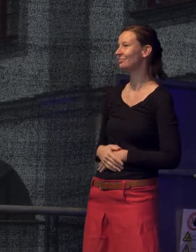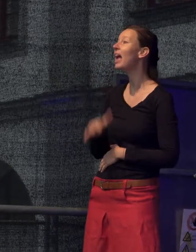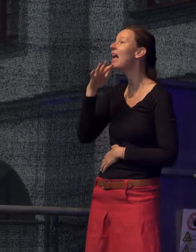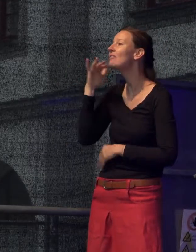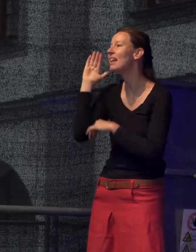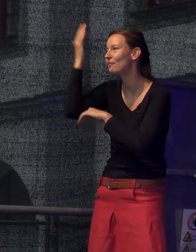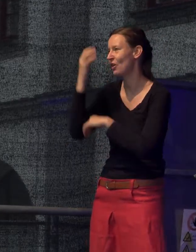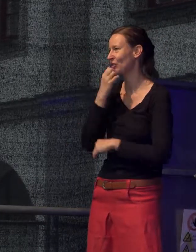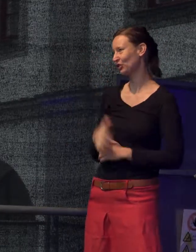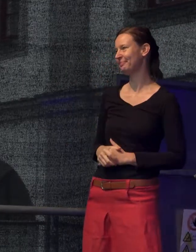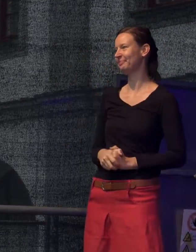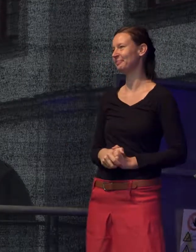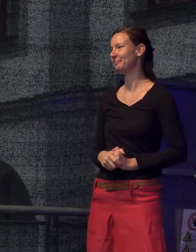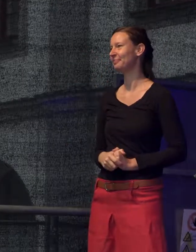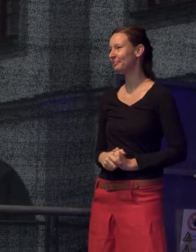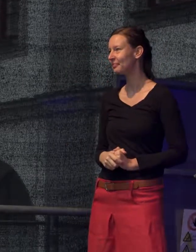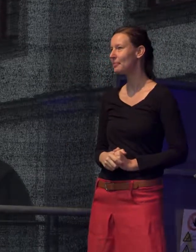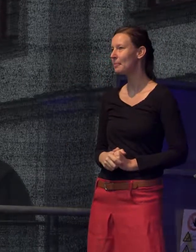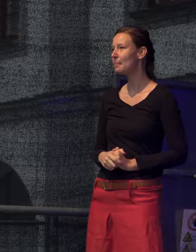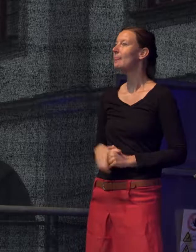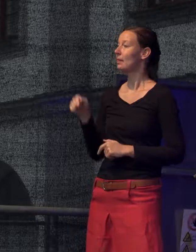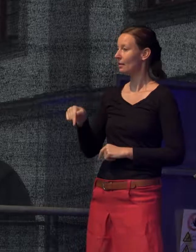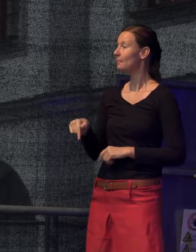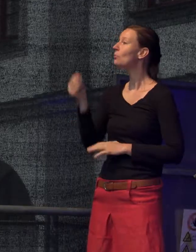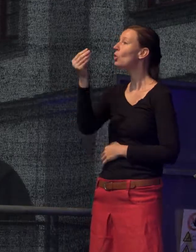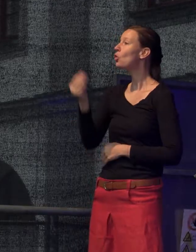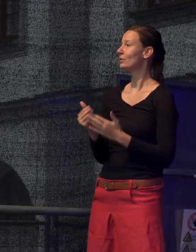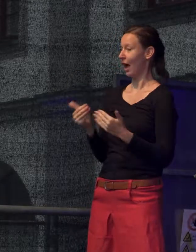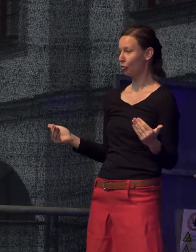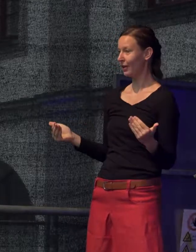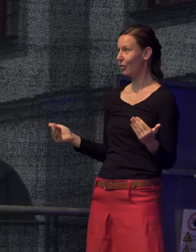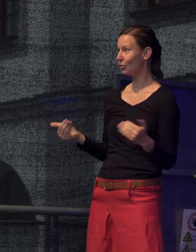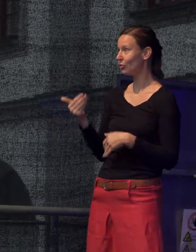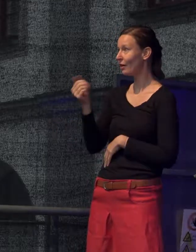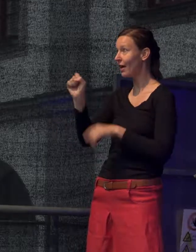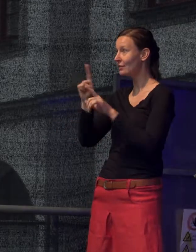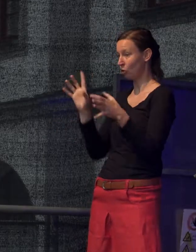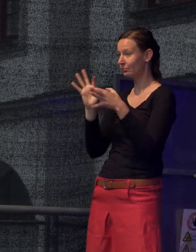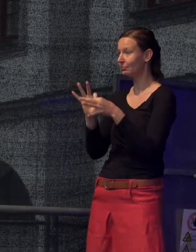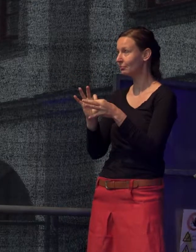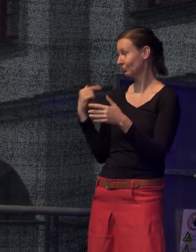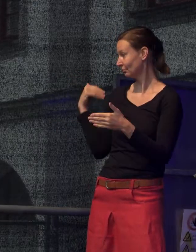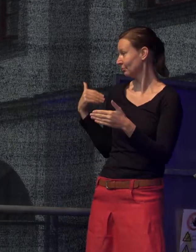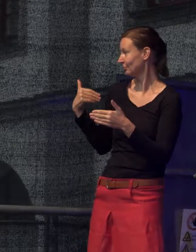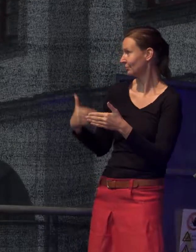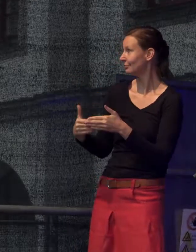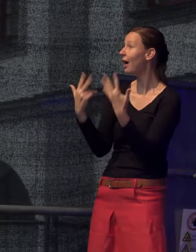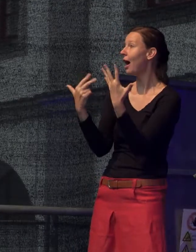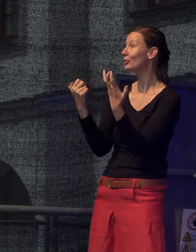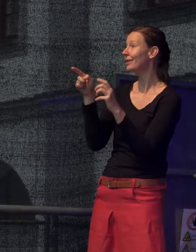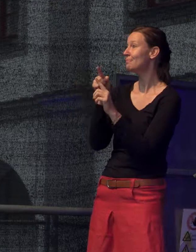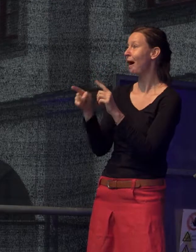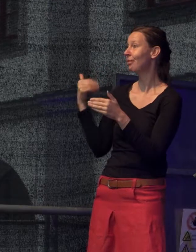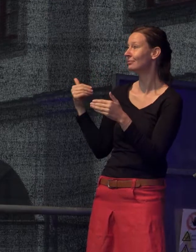sie der 68 kunstausstellung im rahmen der kemptener festwoche wünsche ich viele interessierte bürgerinnen und